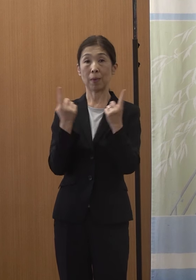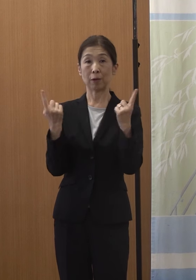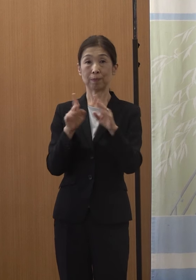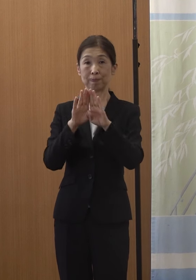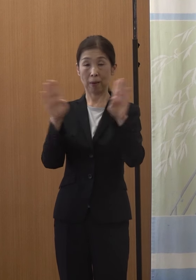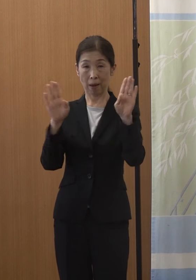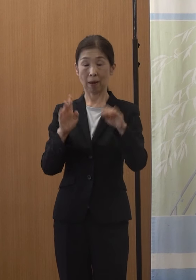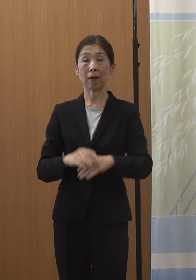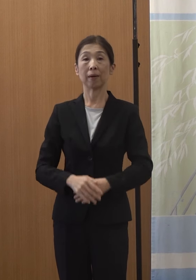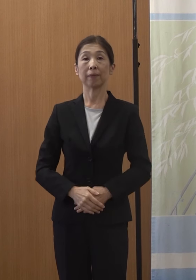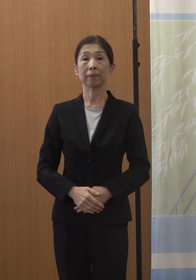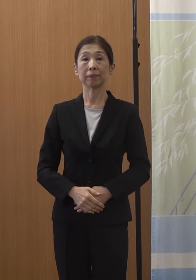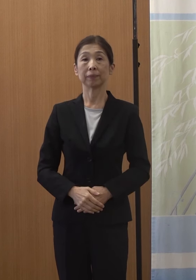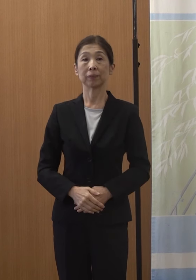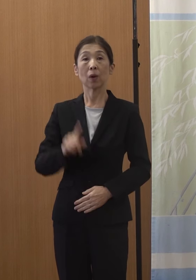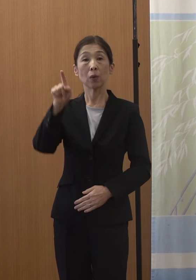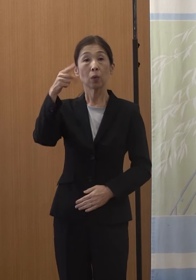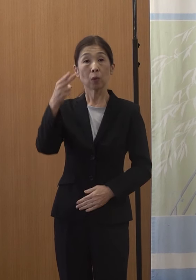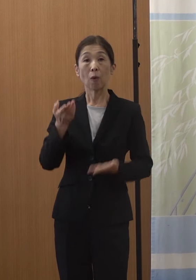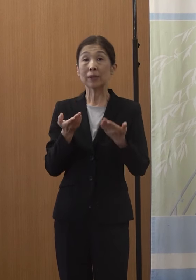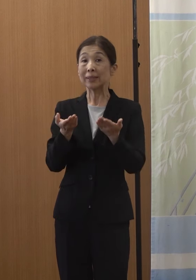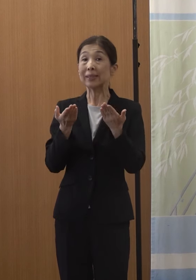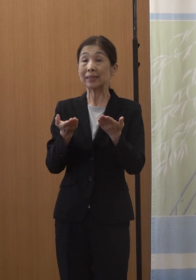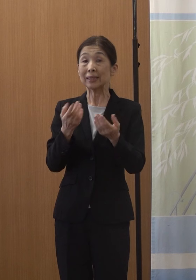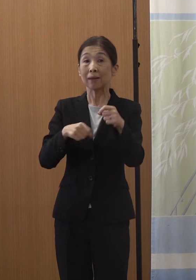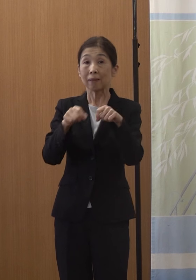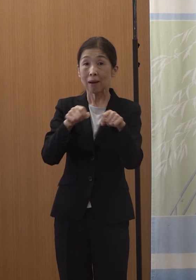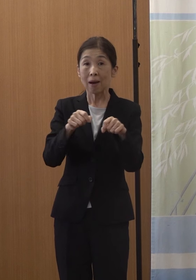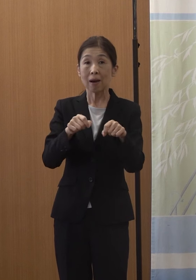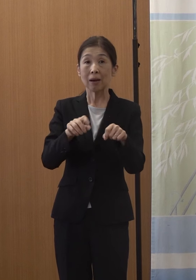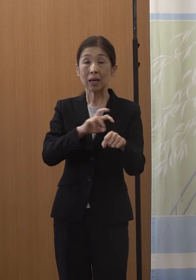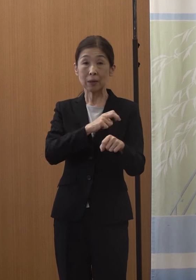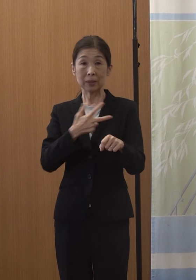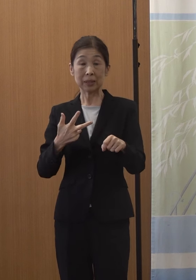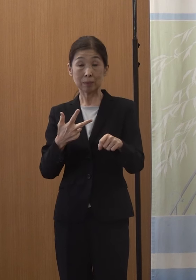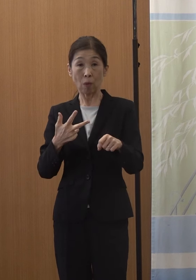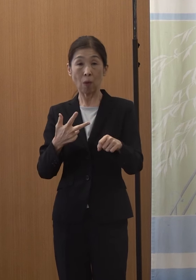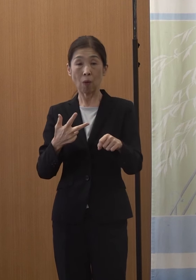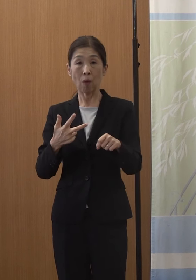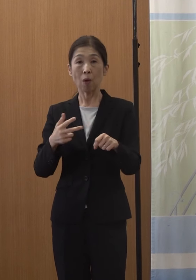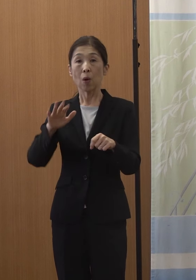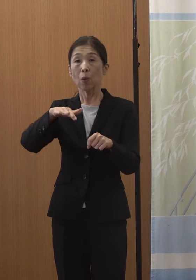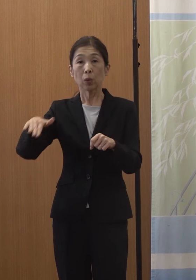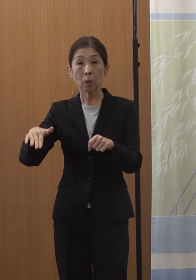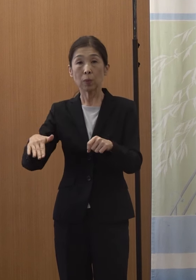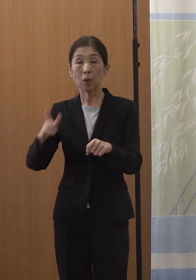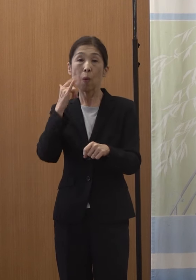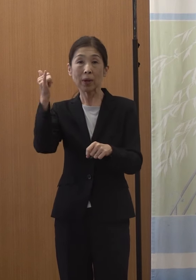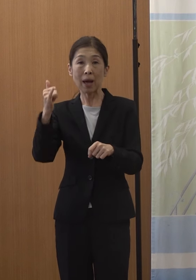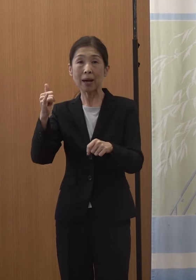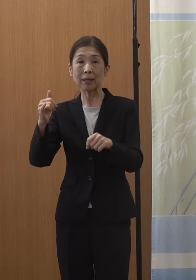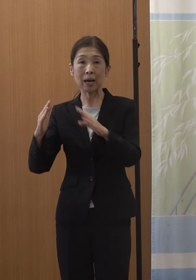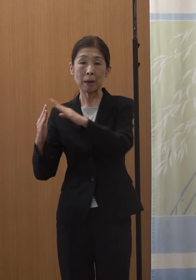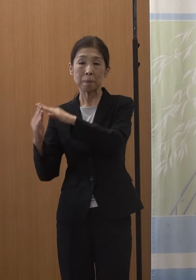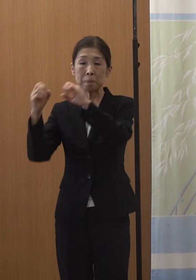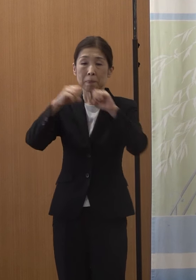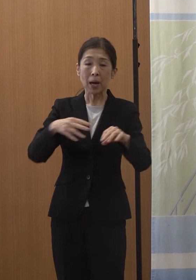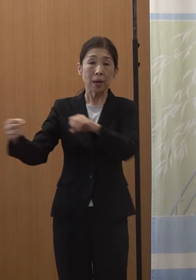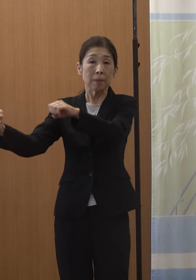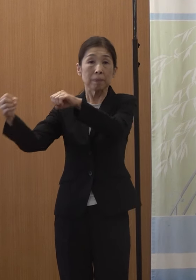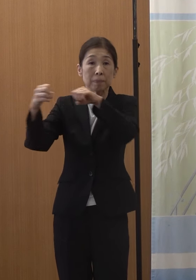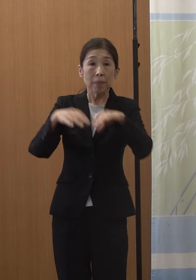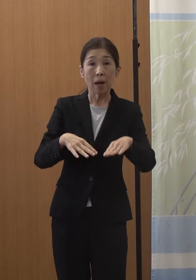。能登半島地震により本市にも多くの子育て世帯が避難しています。